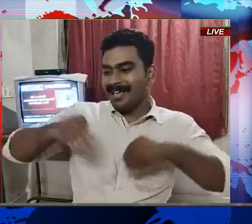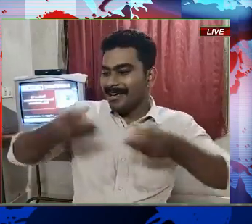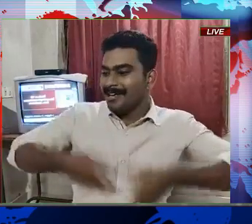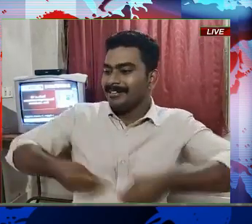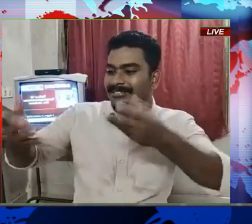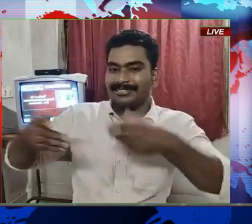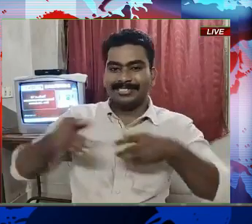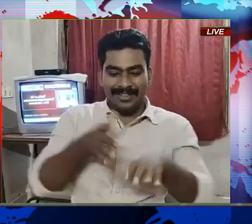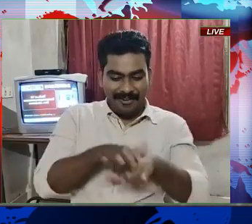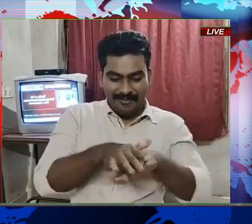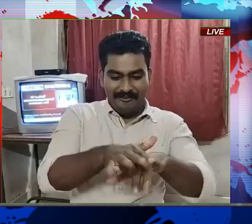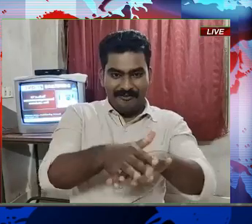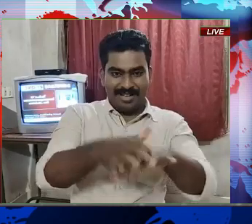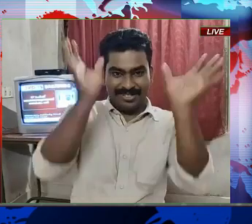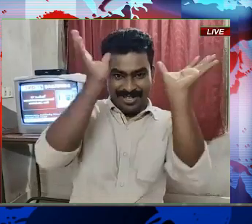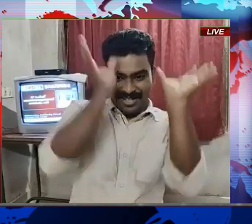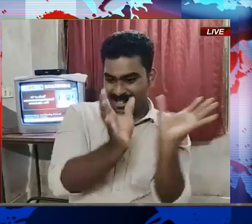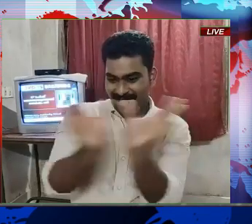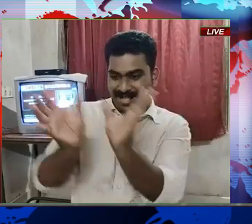നിർവഹിക്കേണ്ടതായിട്ടുണ്ട്.